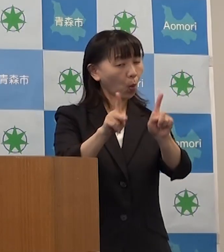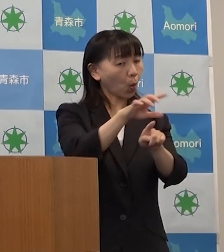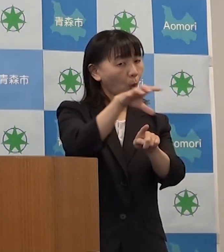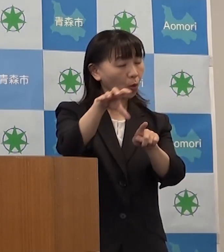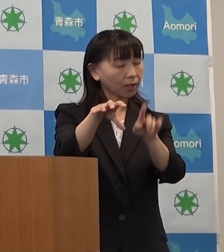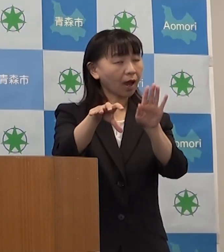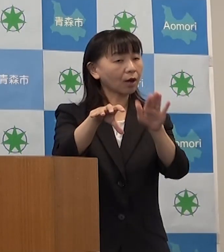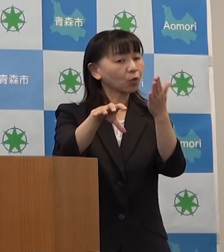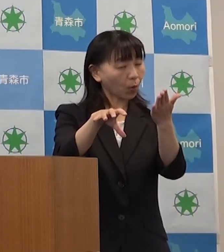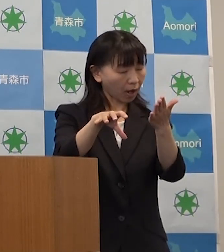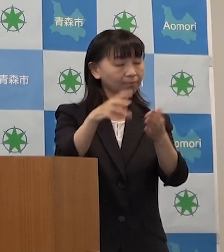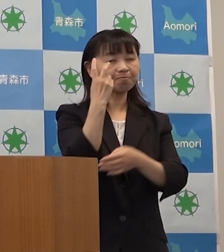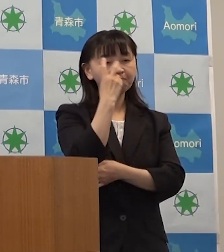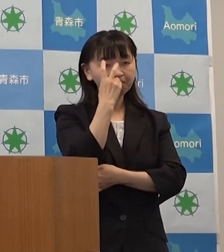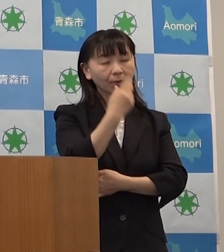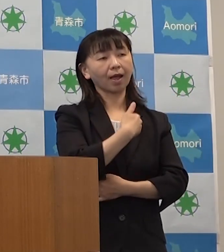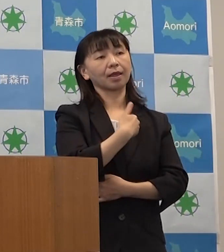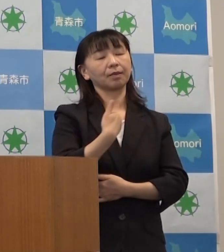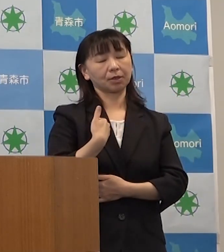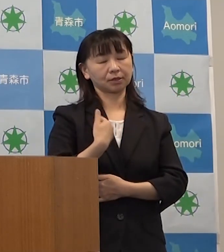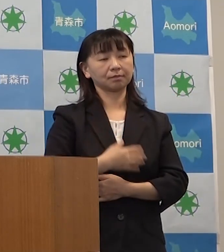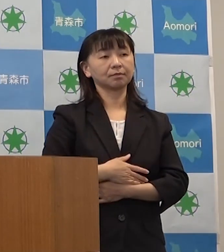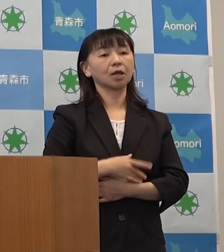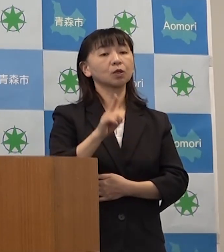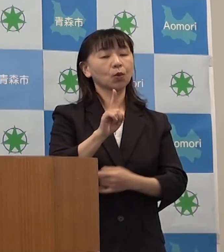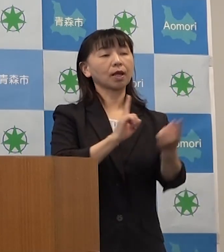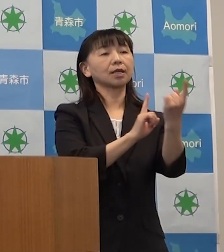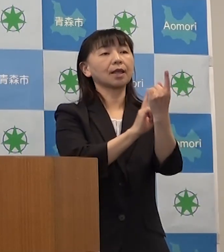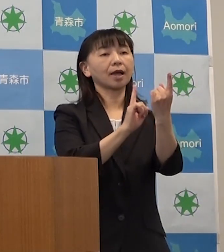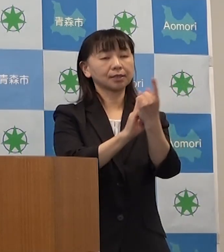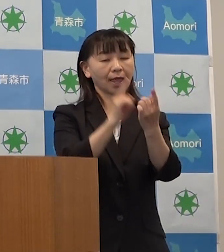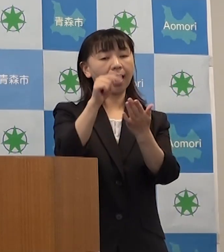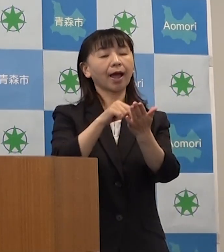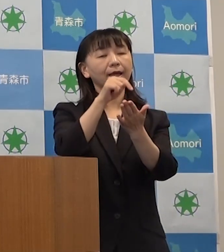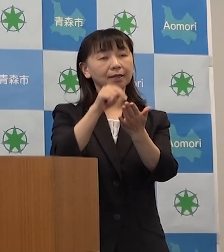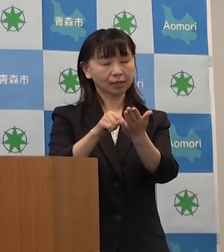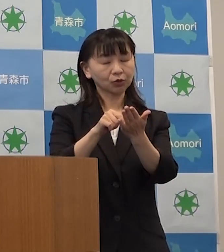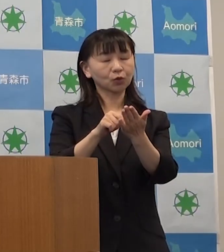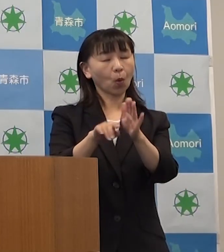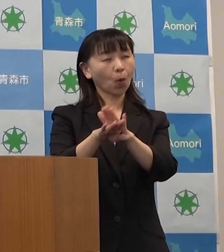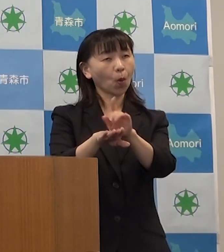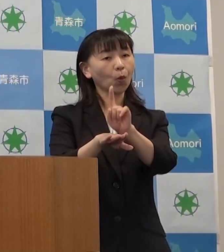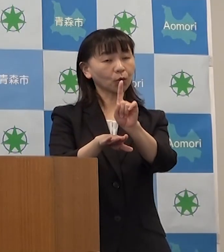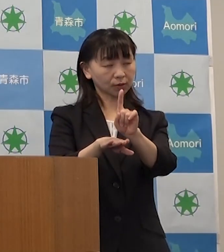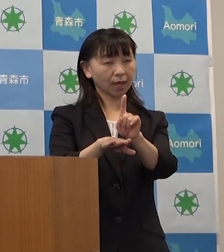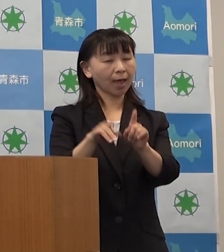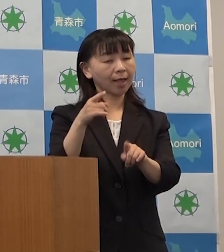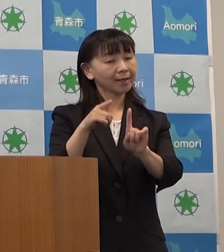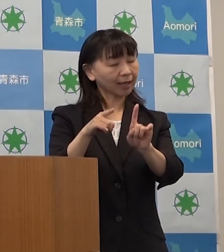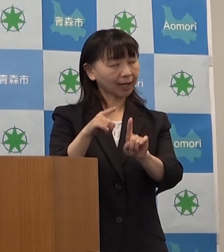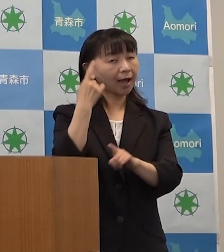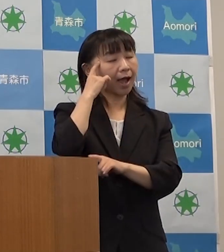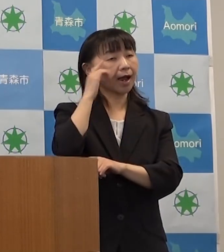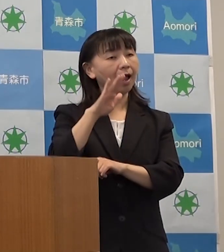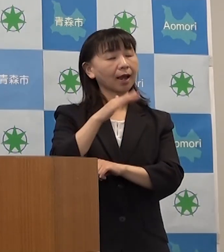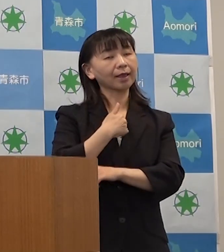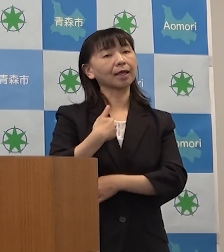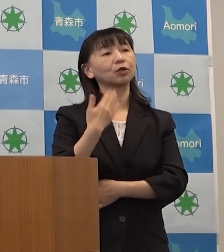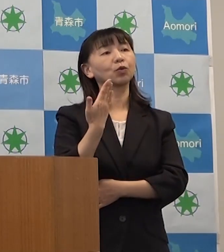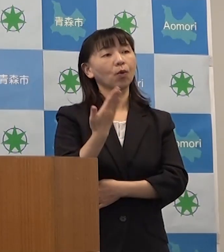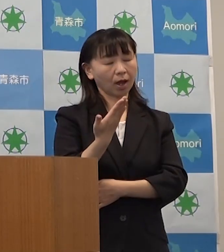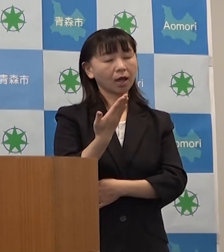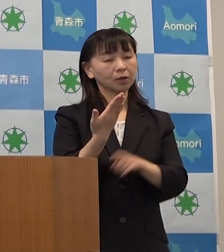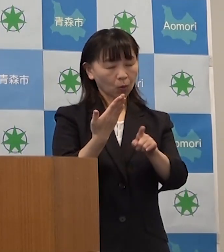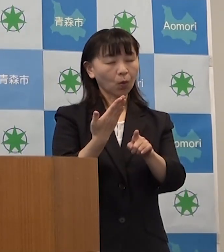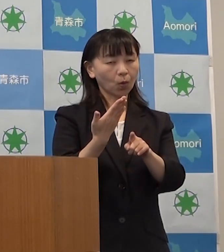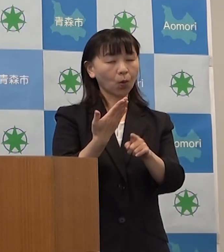のを探し出そうと思っています。それに対して解決の手口としてどういうことが考えられるのか、そういうところを